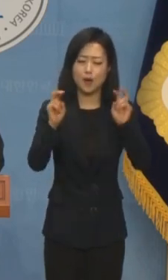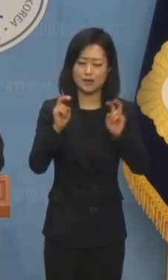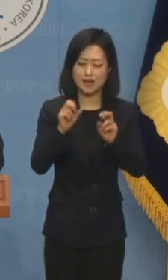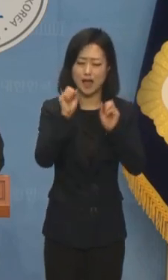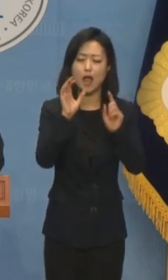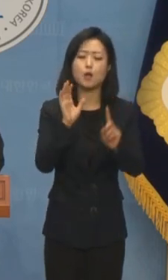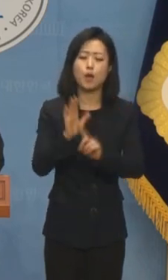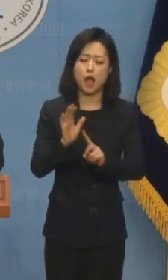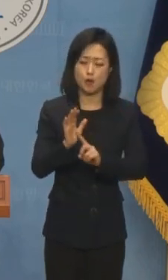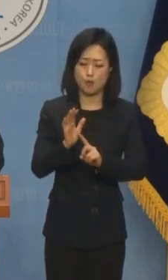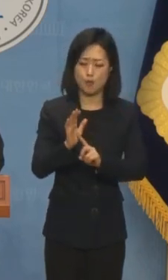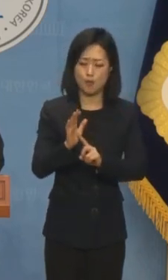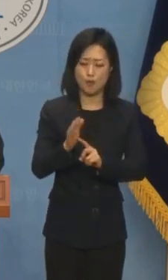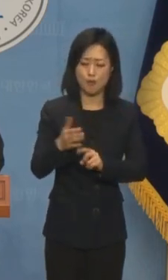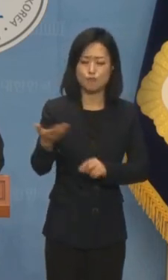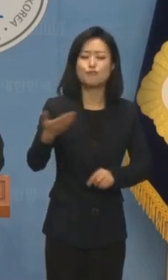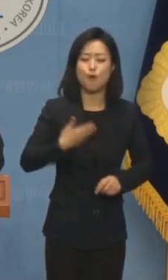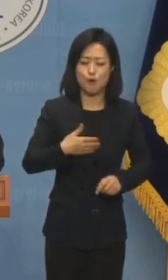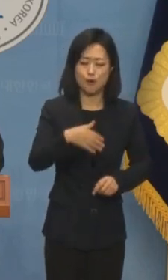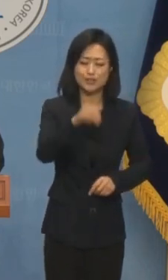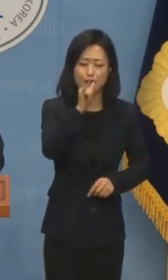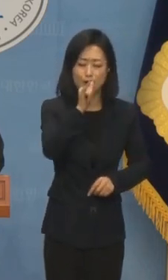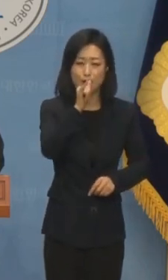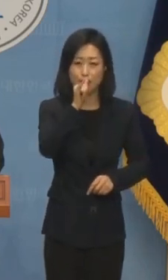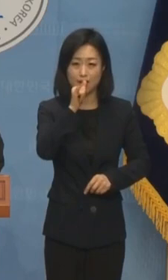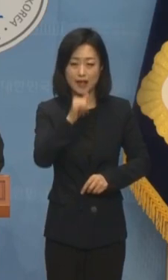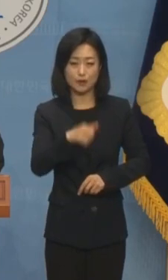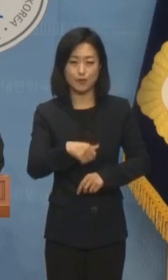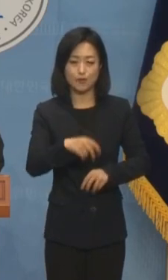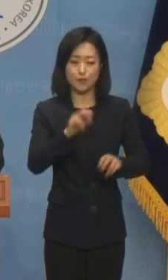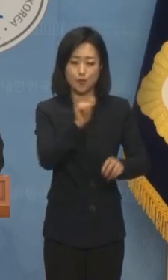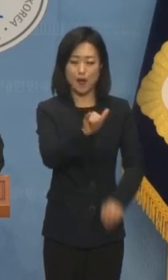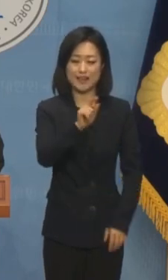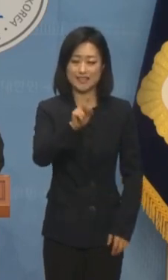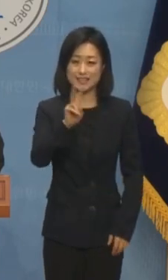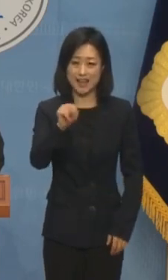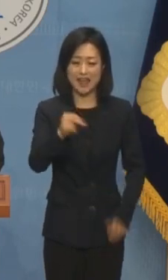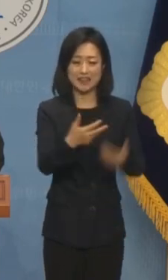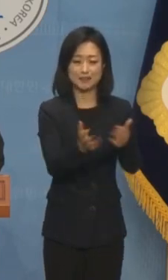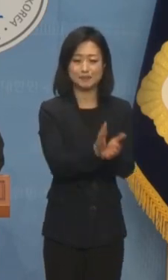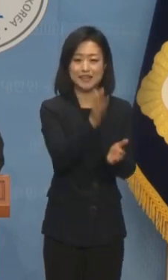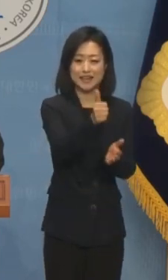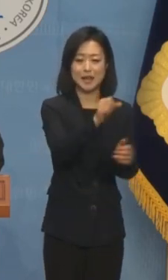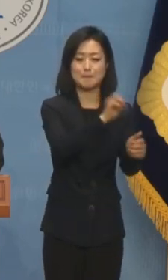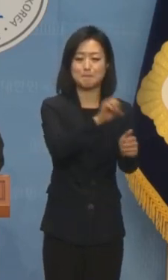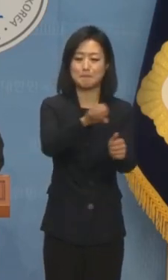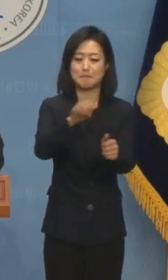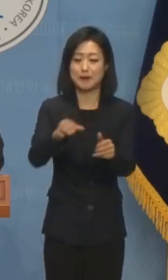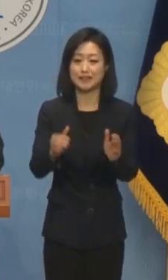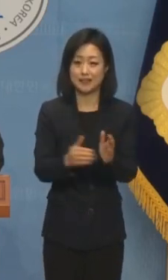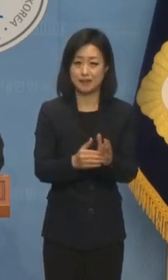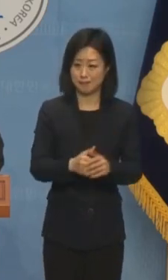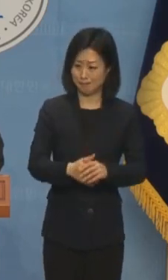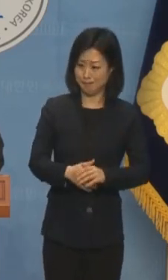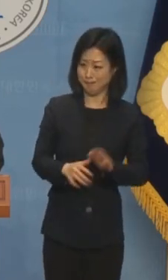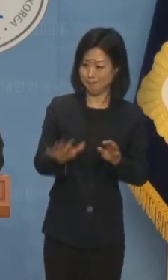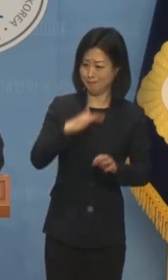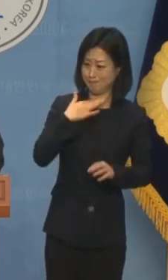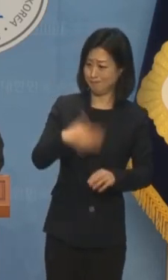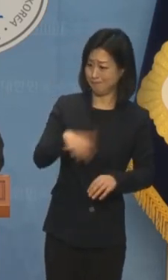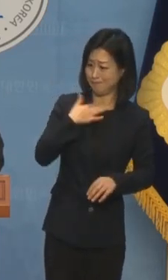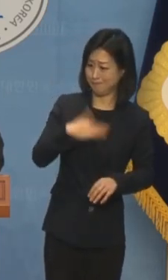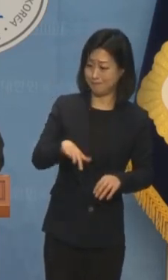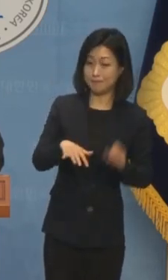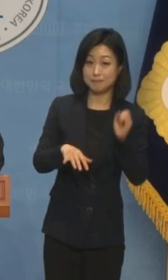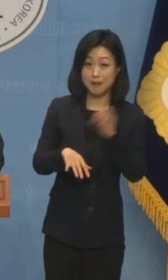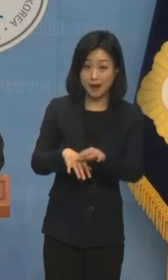있다고 사내 간부들에게 전했기 때문입니다. 현재 그런 적이 없다며 발뺌하고